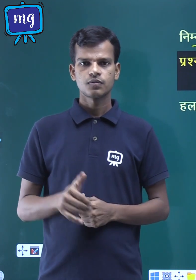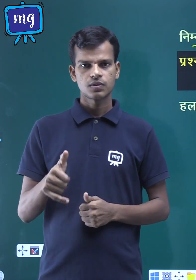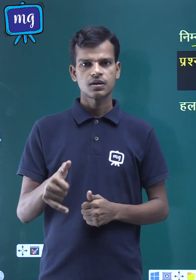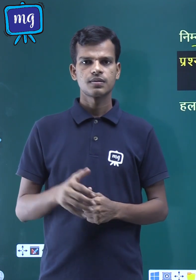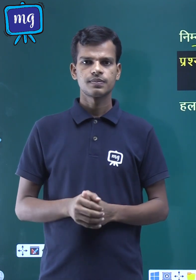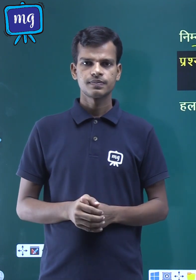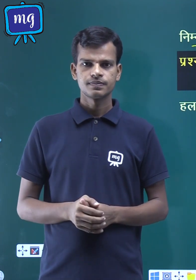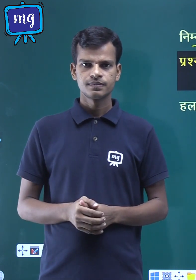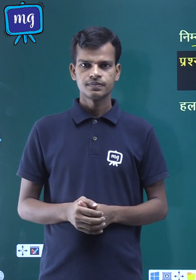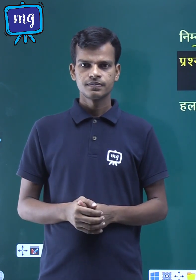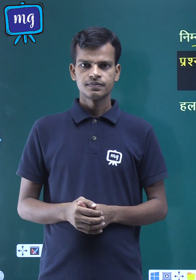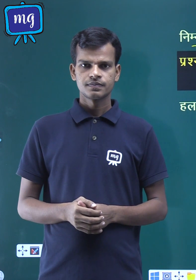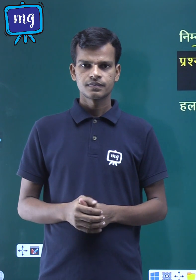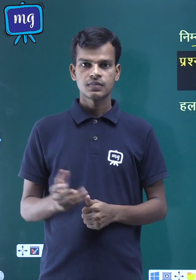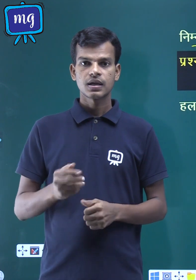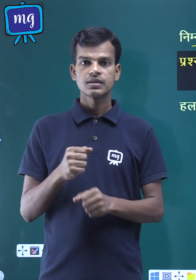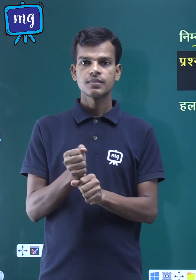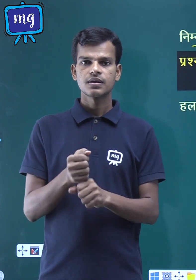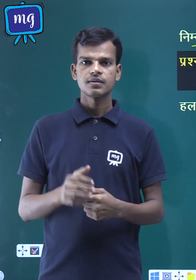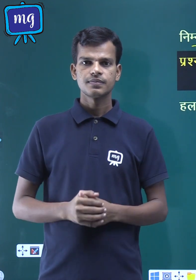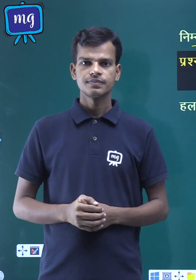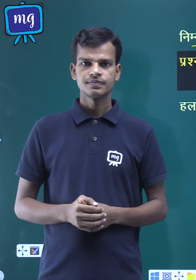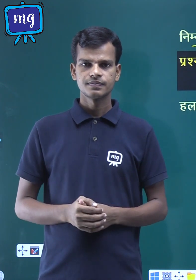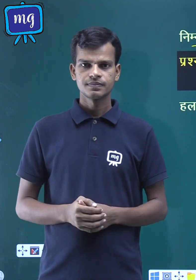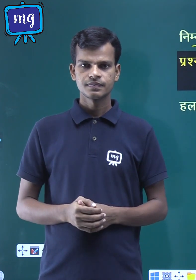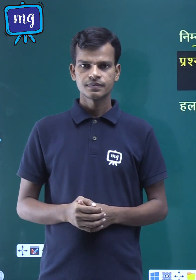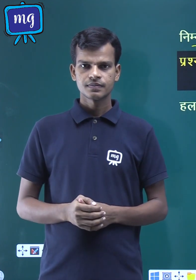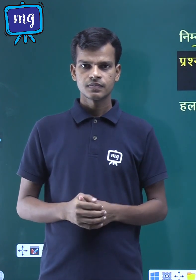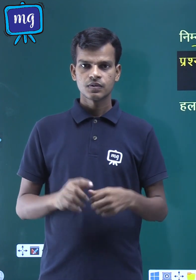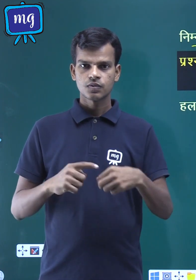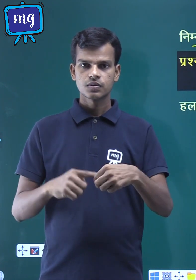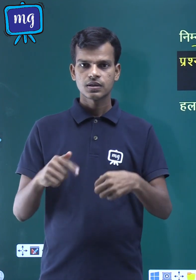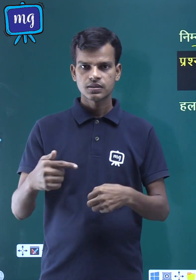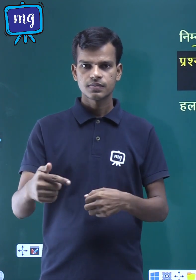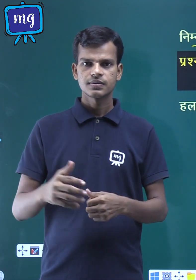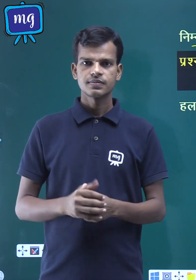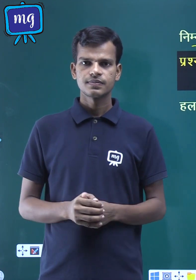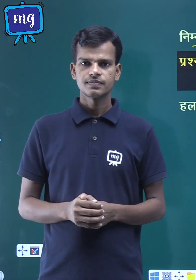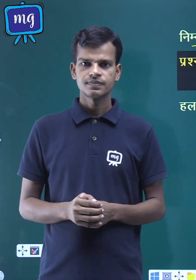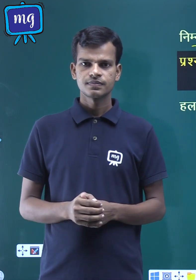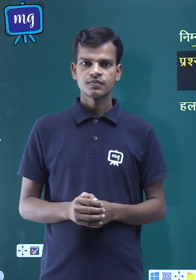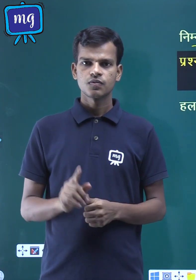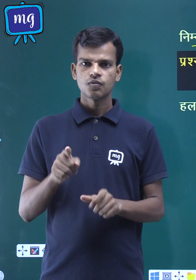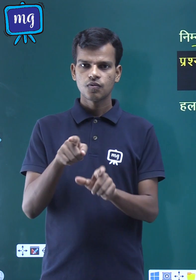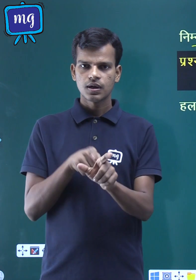हैं। कैसे बनाएंगे? प्रश्न अनुसार y